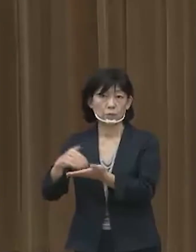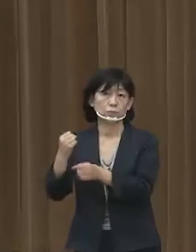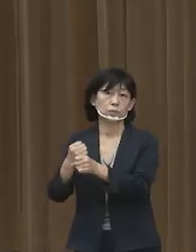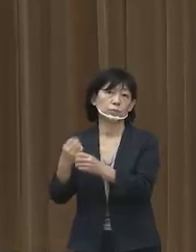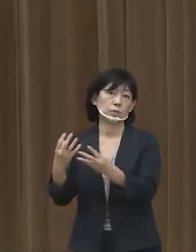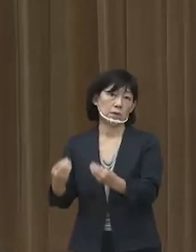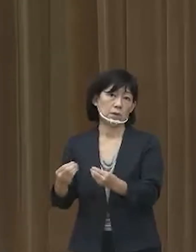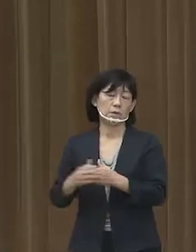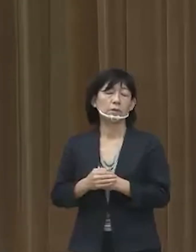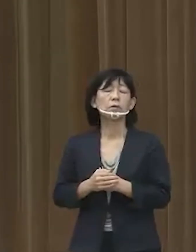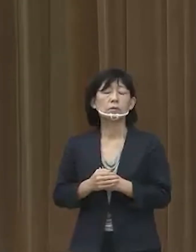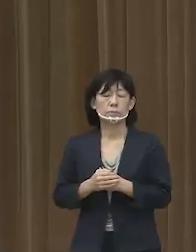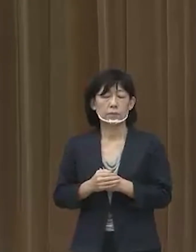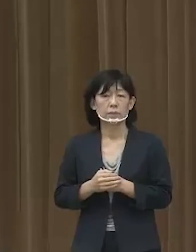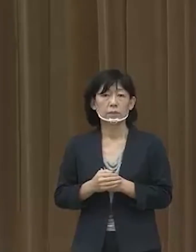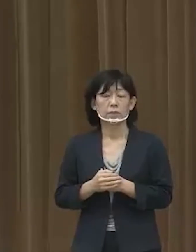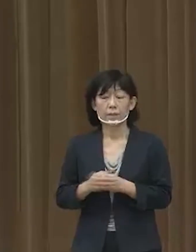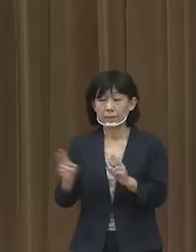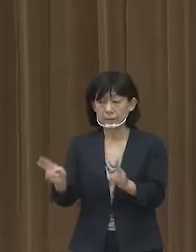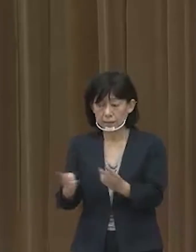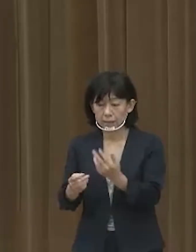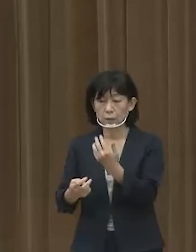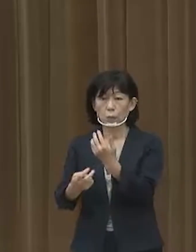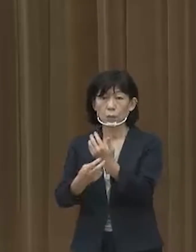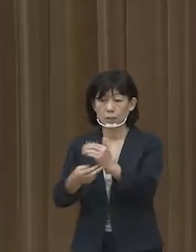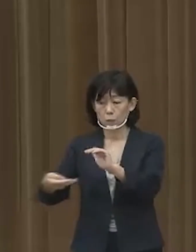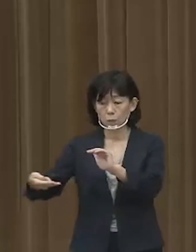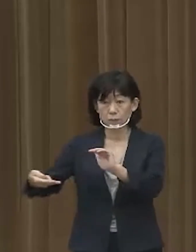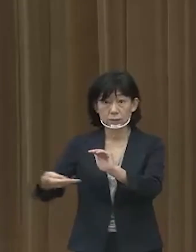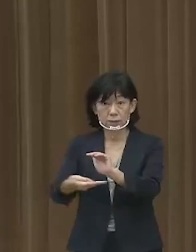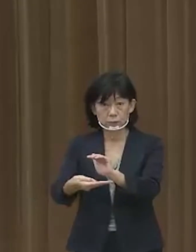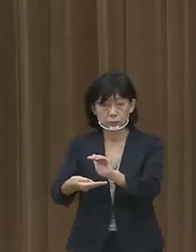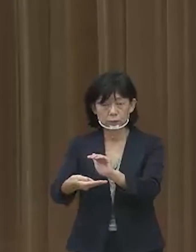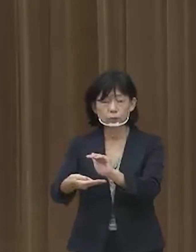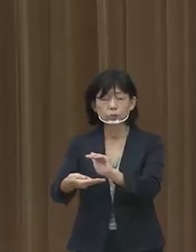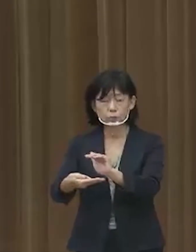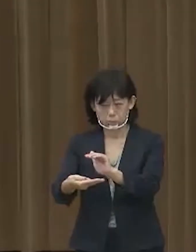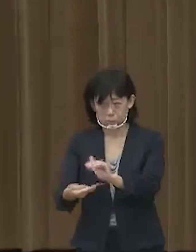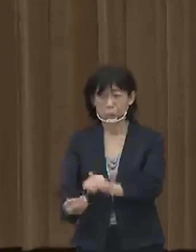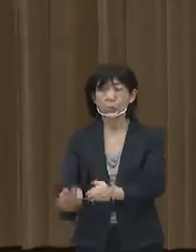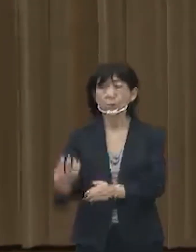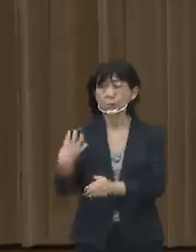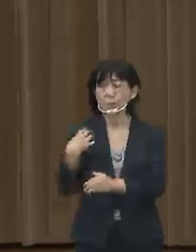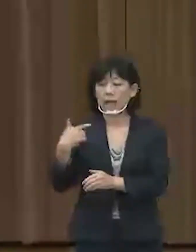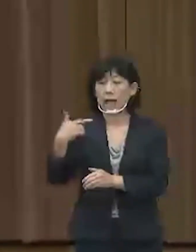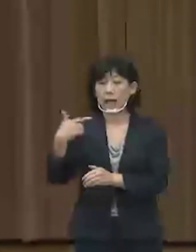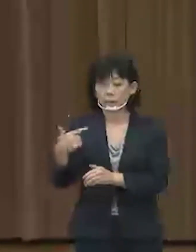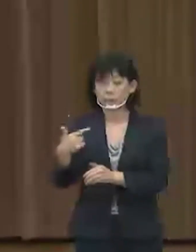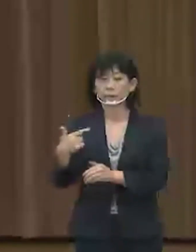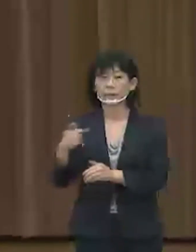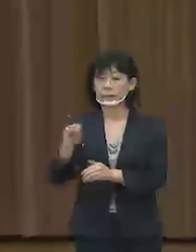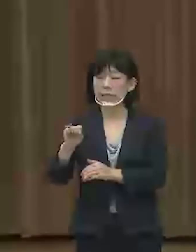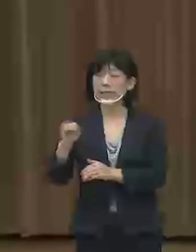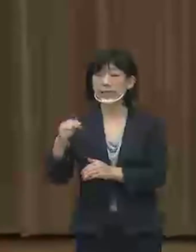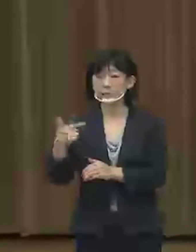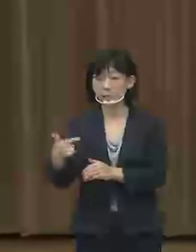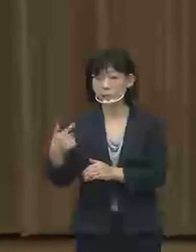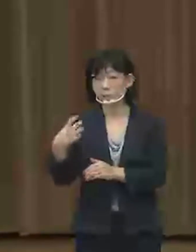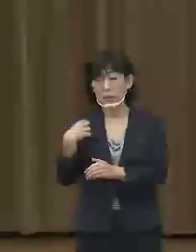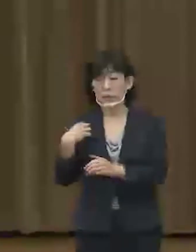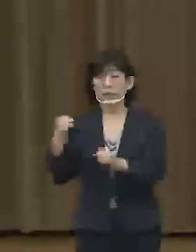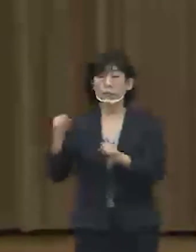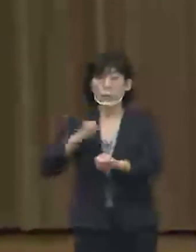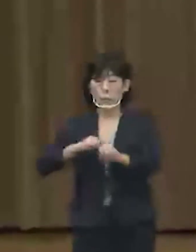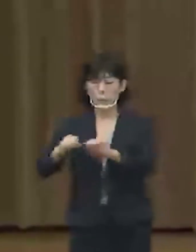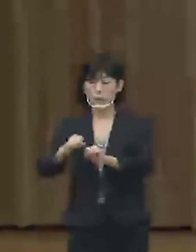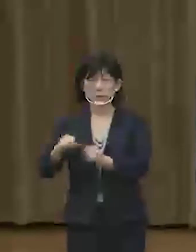他、専用医療施設の整備に対する助成などに債務負担行為を設定をしています。また公共